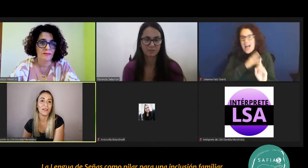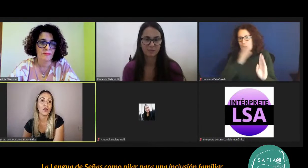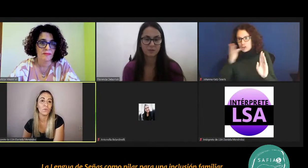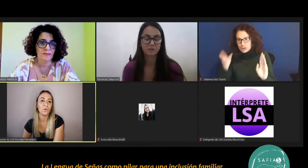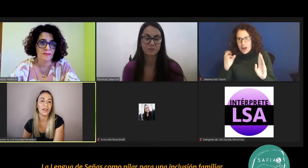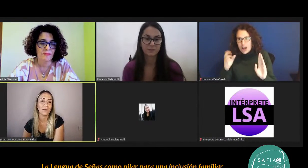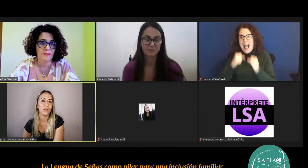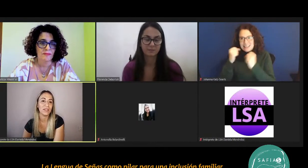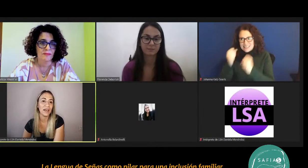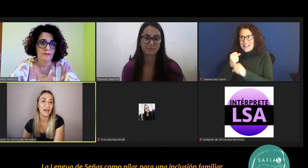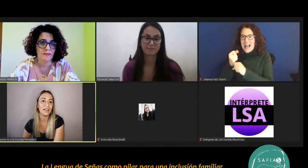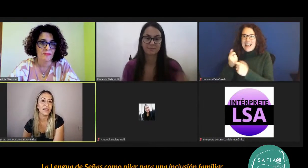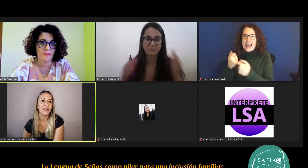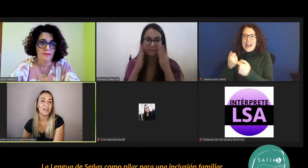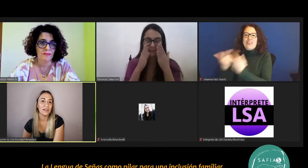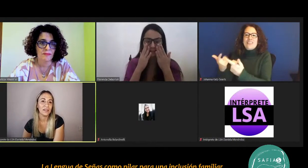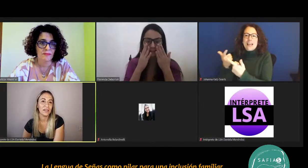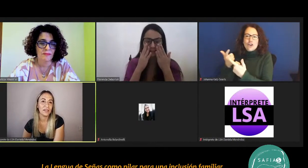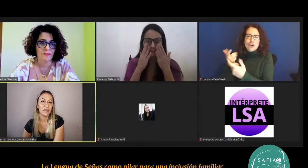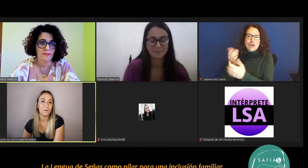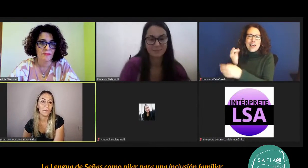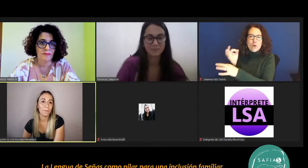ya sabían cómo era la modalidad,